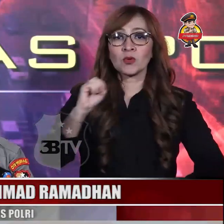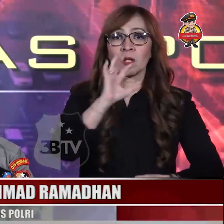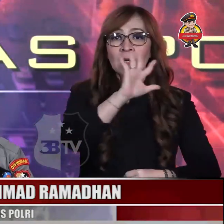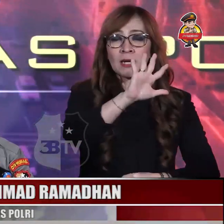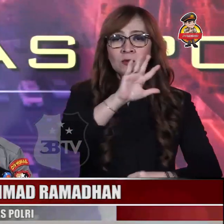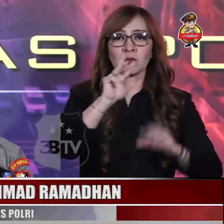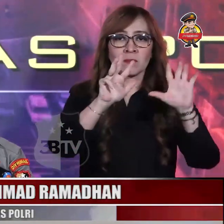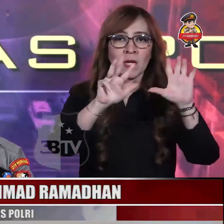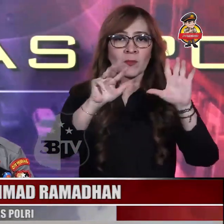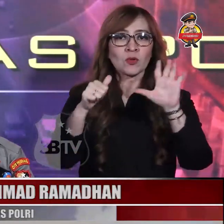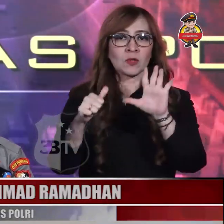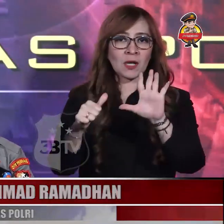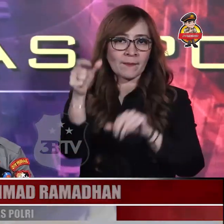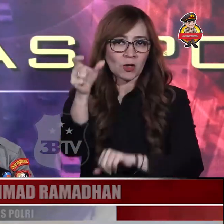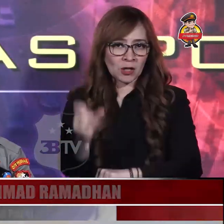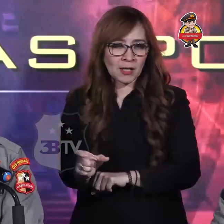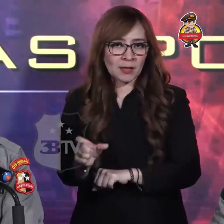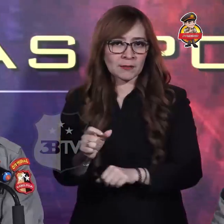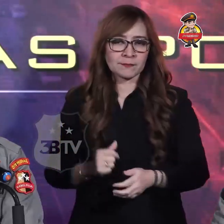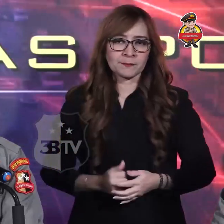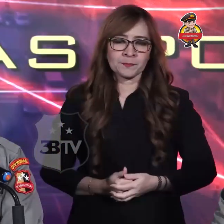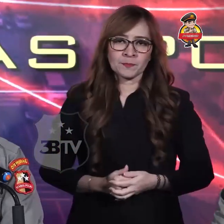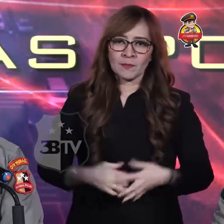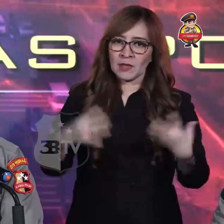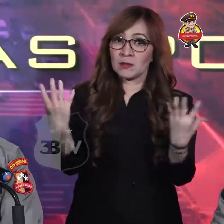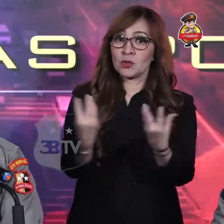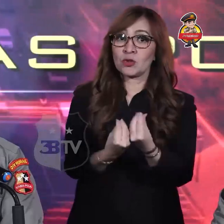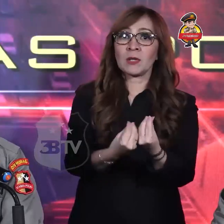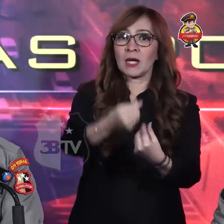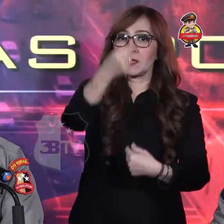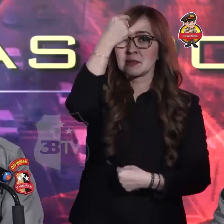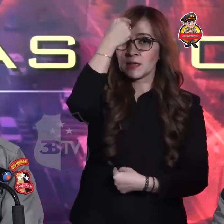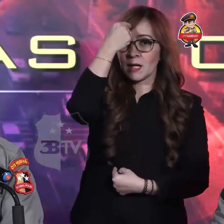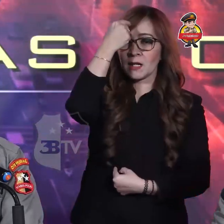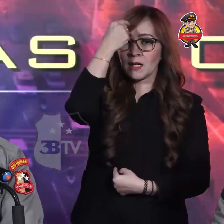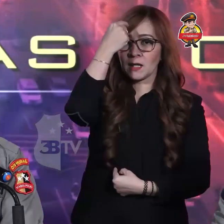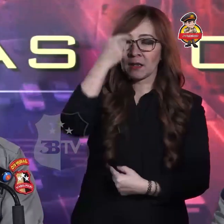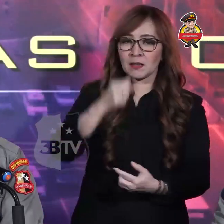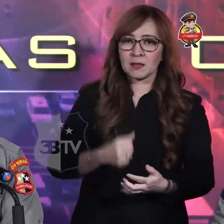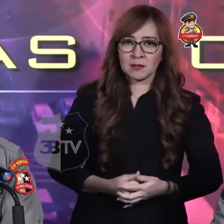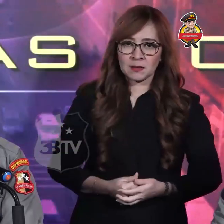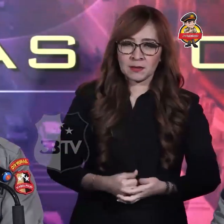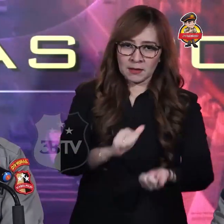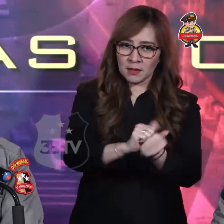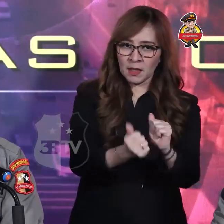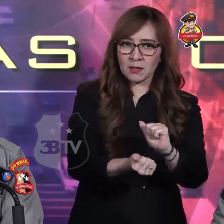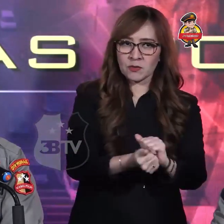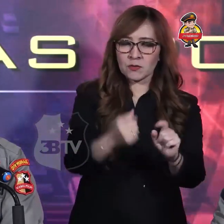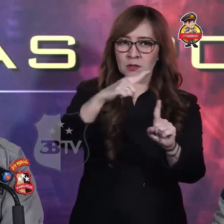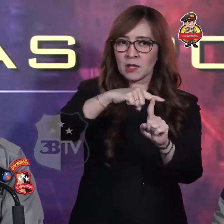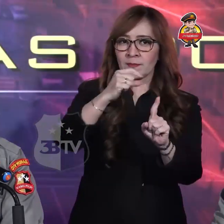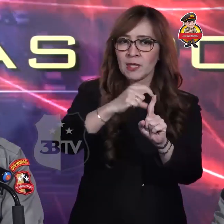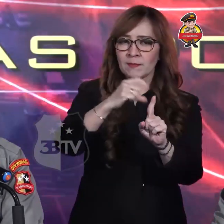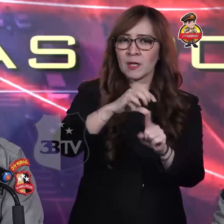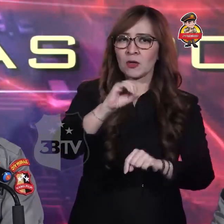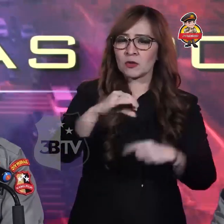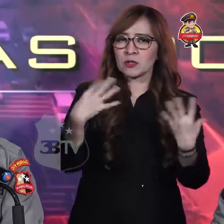1.596 orang. Kemudian jumlah tersangka pada kasus TPPO